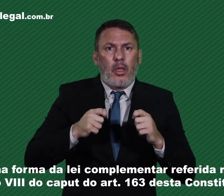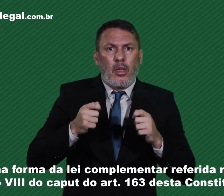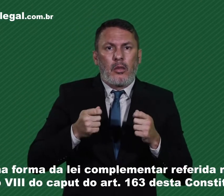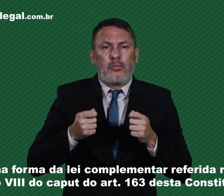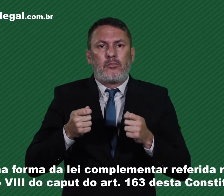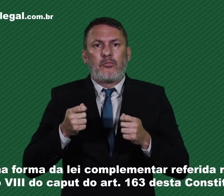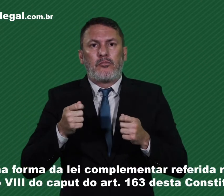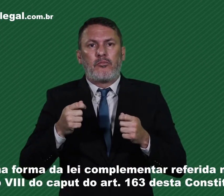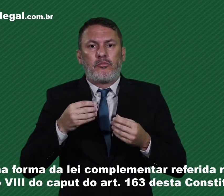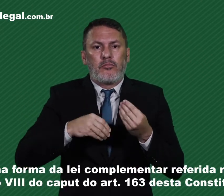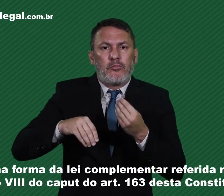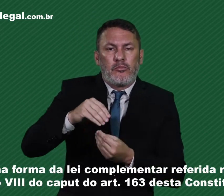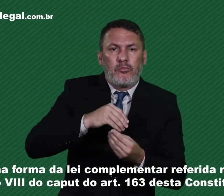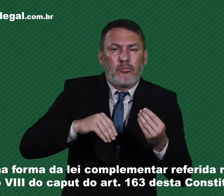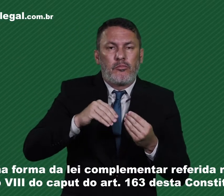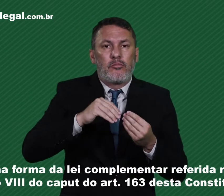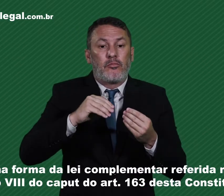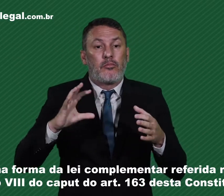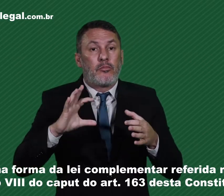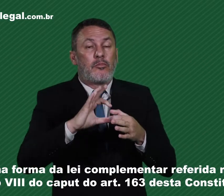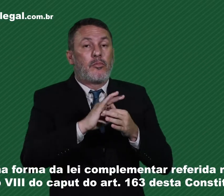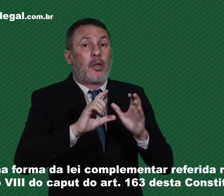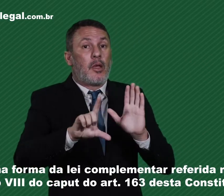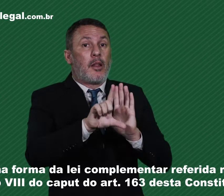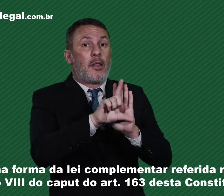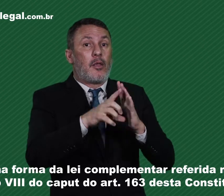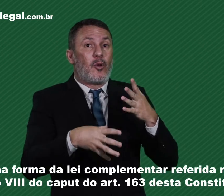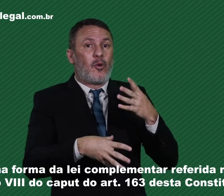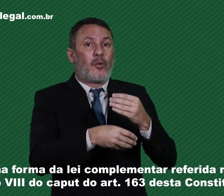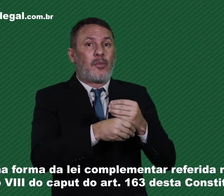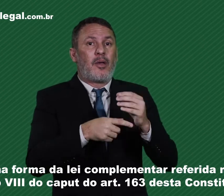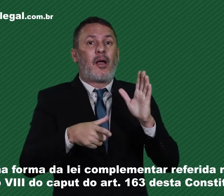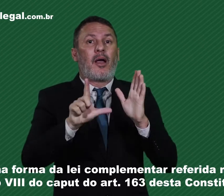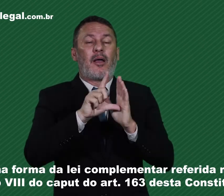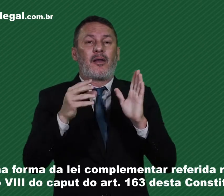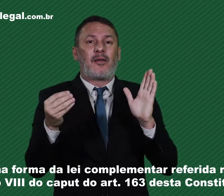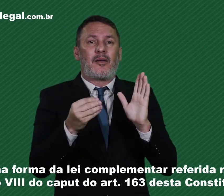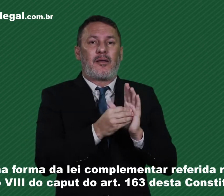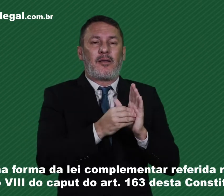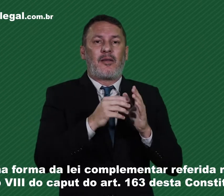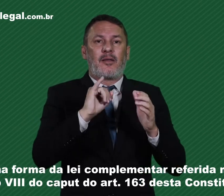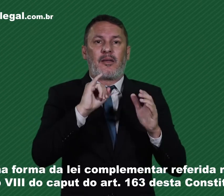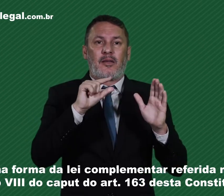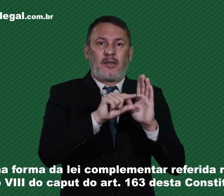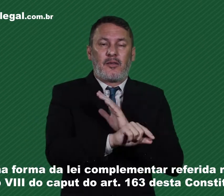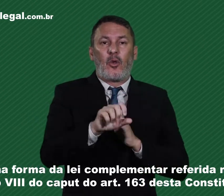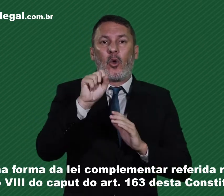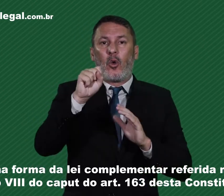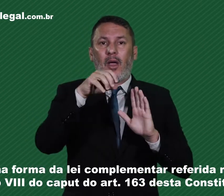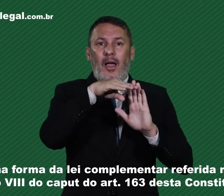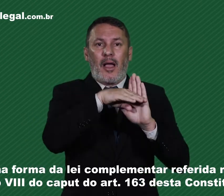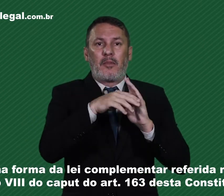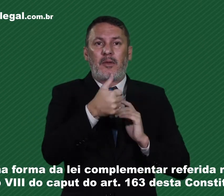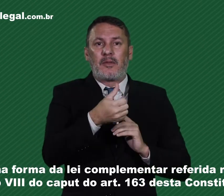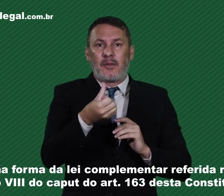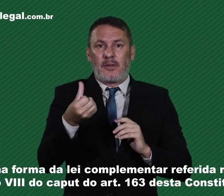na forma de lei complementar referida no inciso 8 do caput do artigo 163 desta constituição